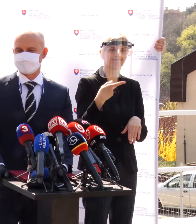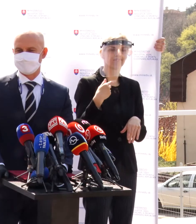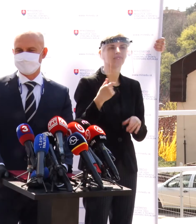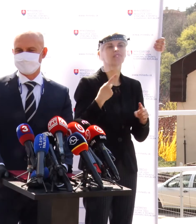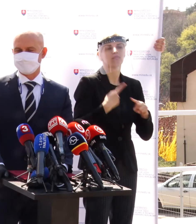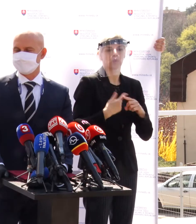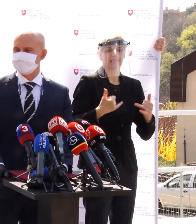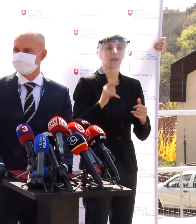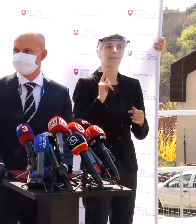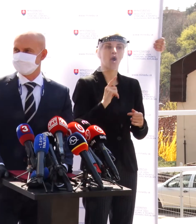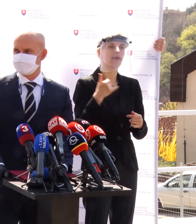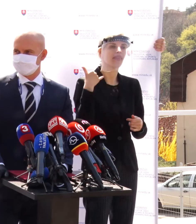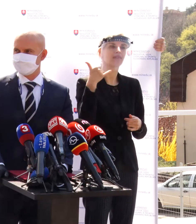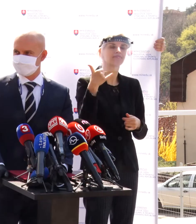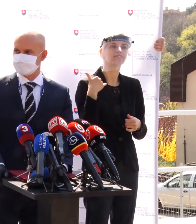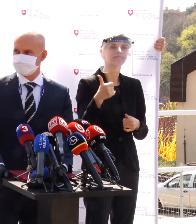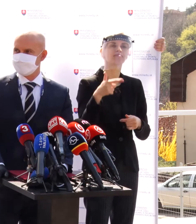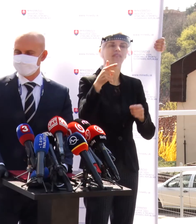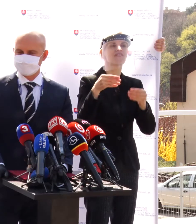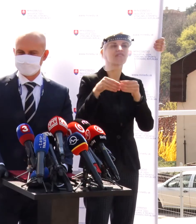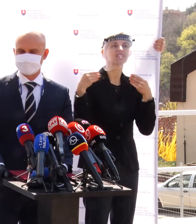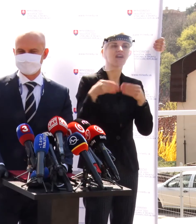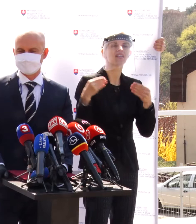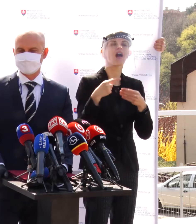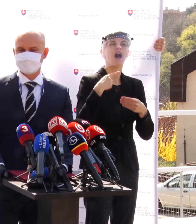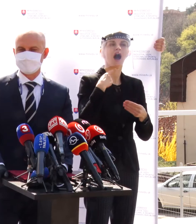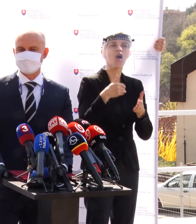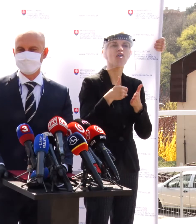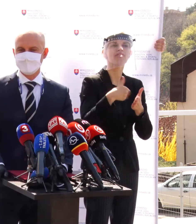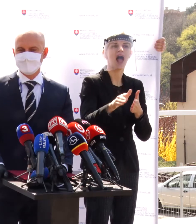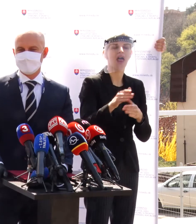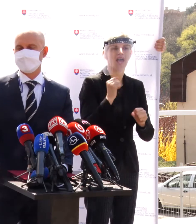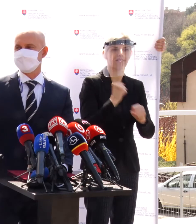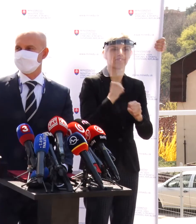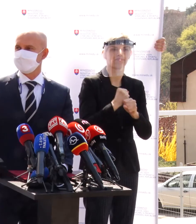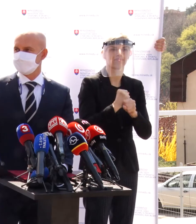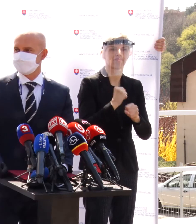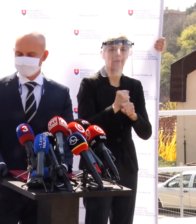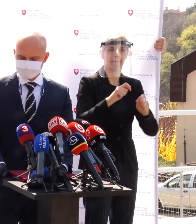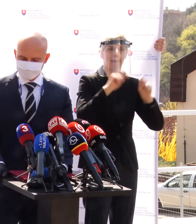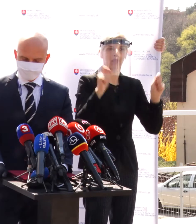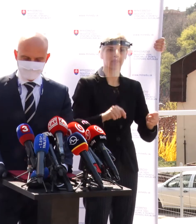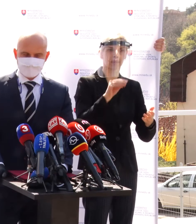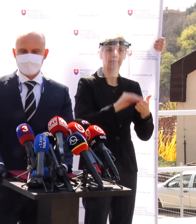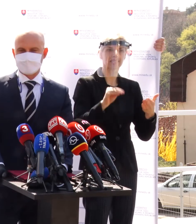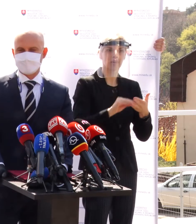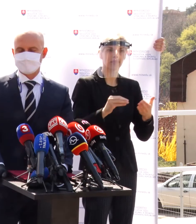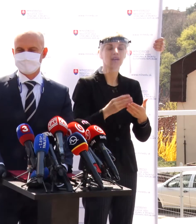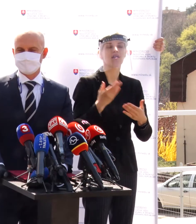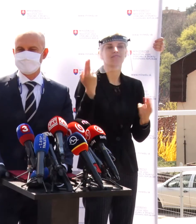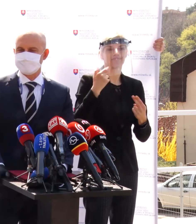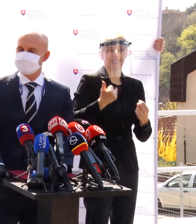telefonovať, aby aj on mi vysvetlil, že akým spôsobom chcú realizovať jednotlivé úkony. Ja mu vyslovím naše predstavy,